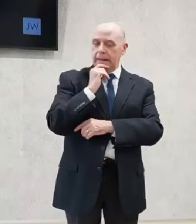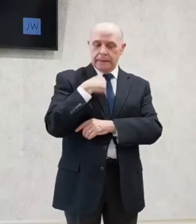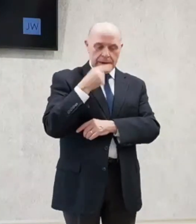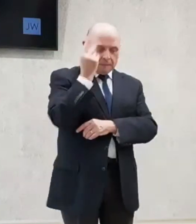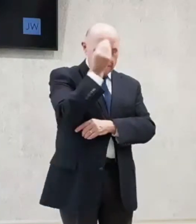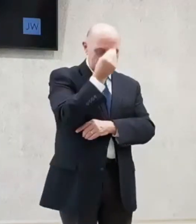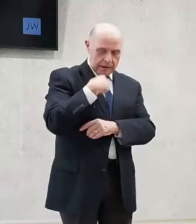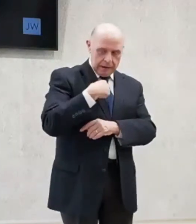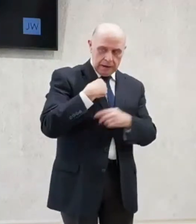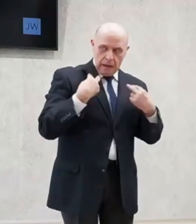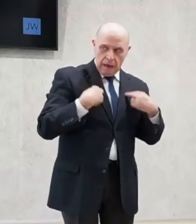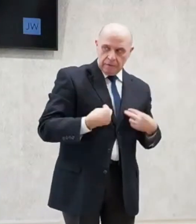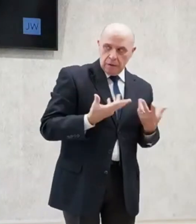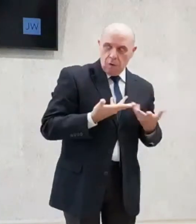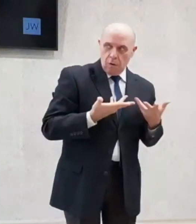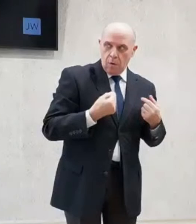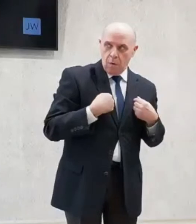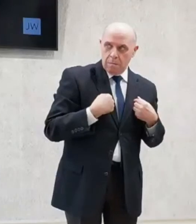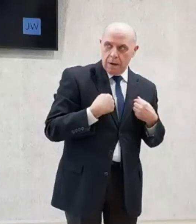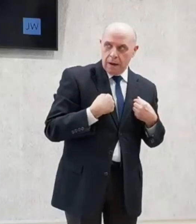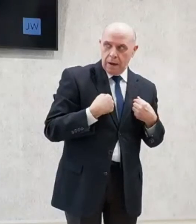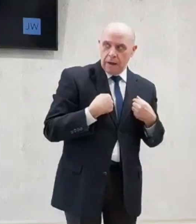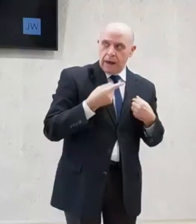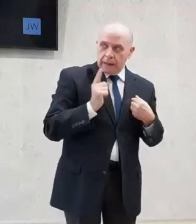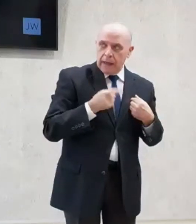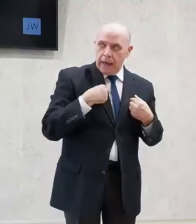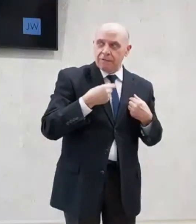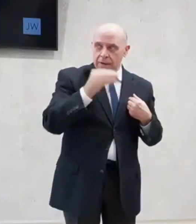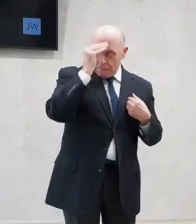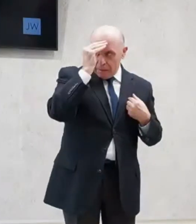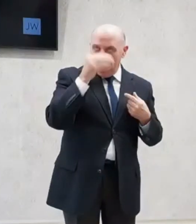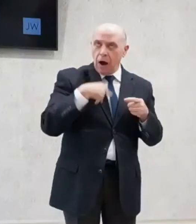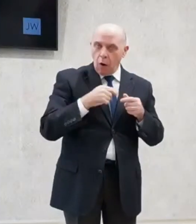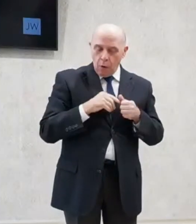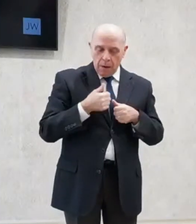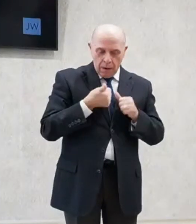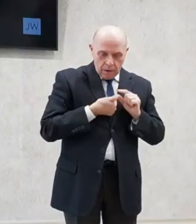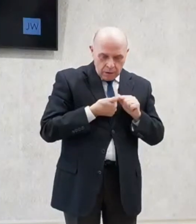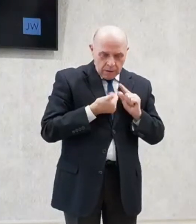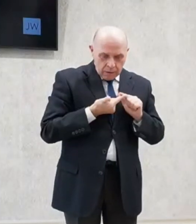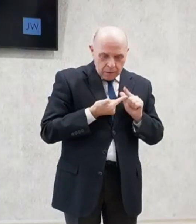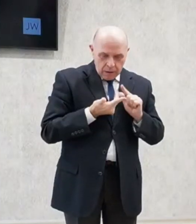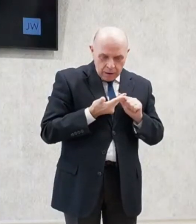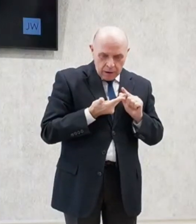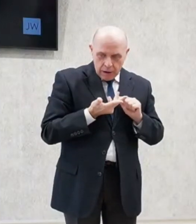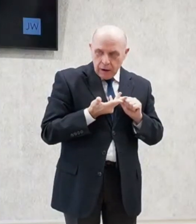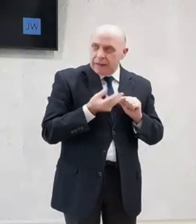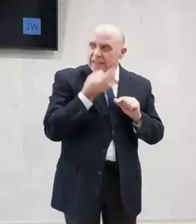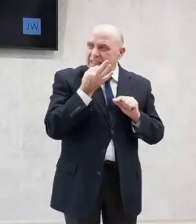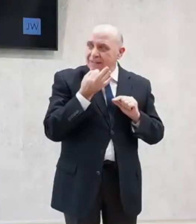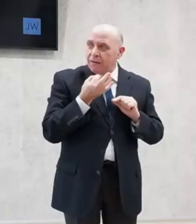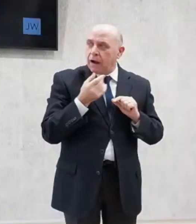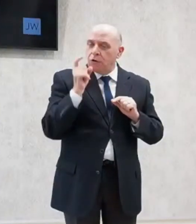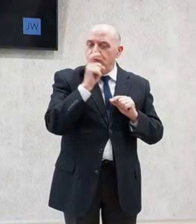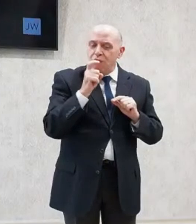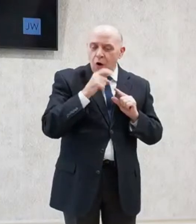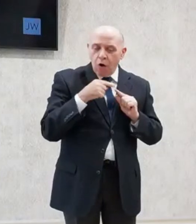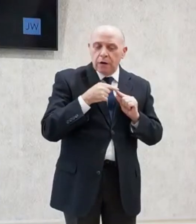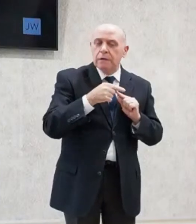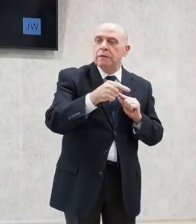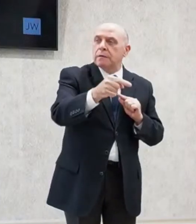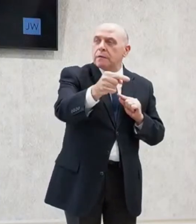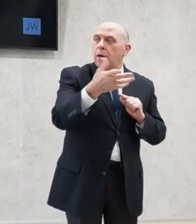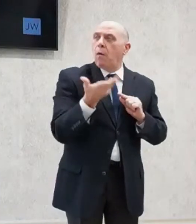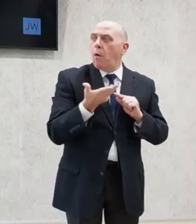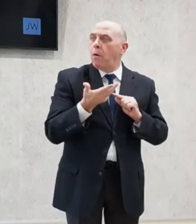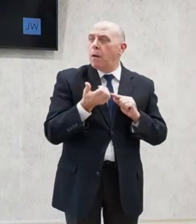dovremmo per così dire e contare 1 2 3 i nostri giorni i nostri giorni di vita proprio